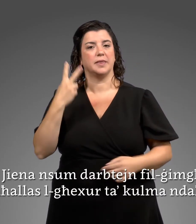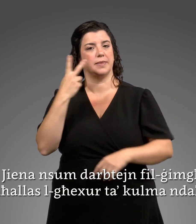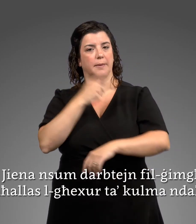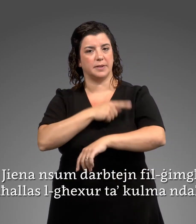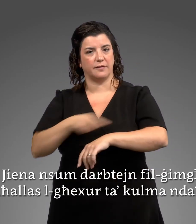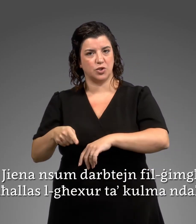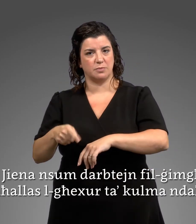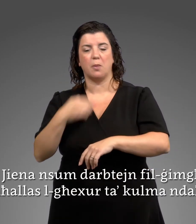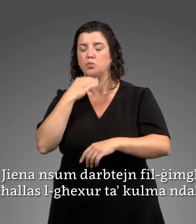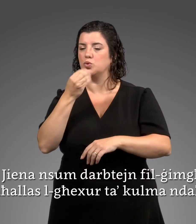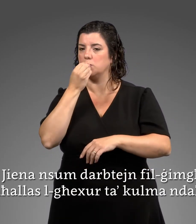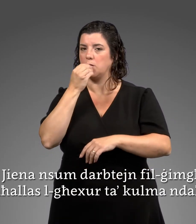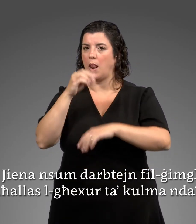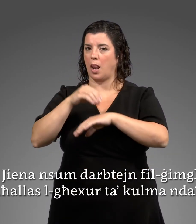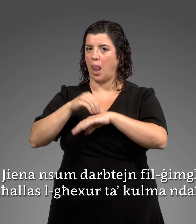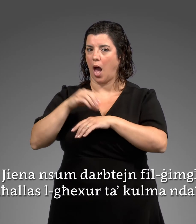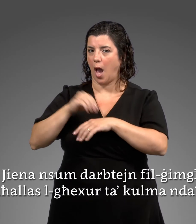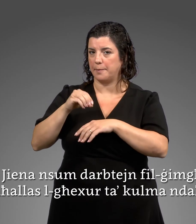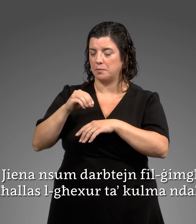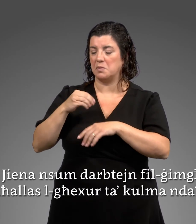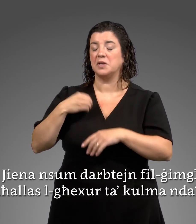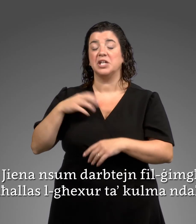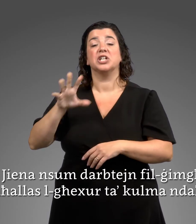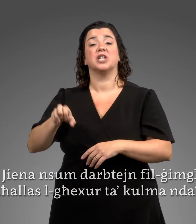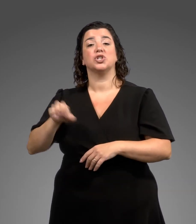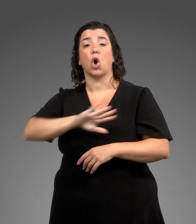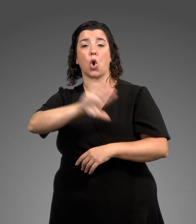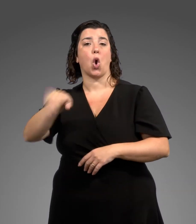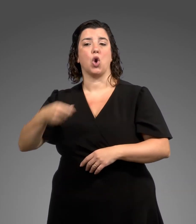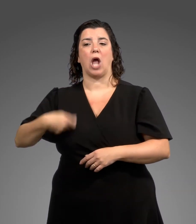Unħallas l-axur Ta' kulman daħal